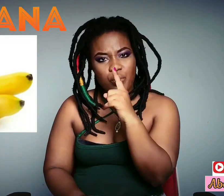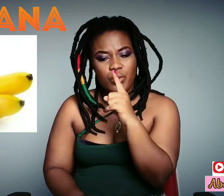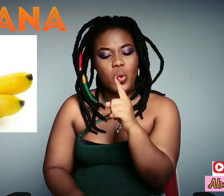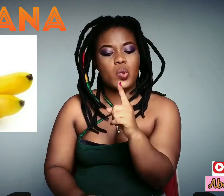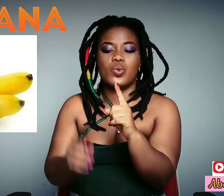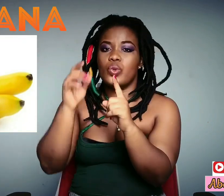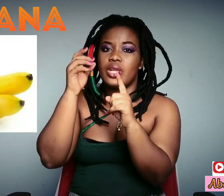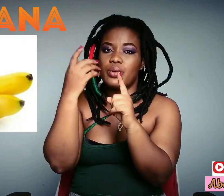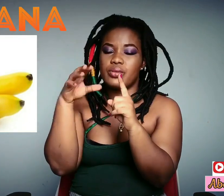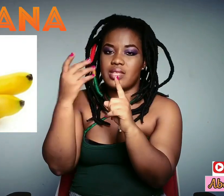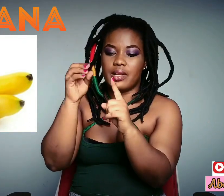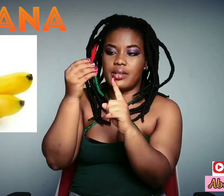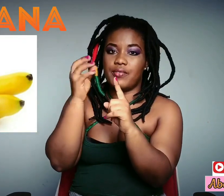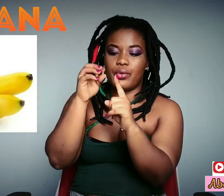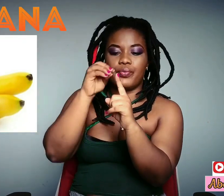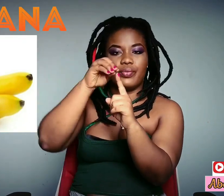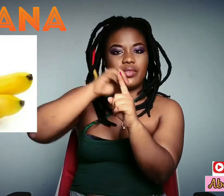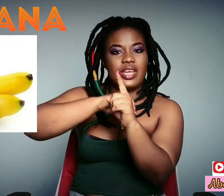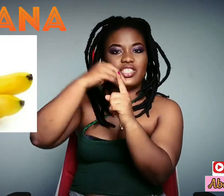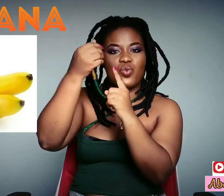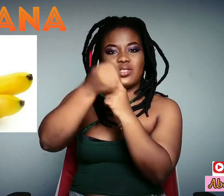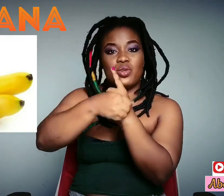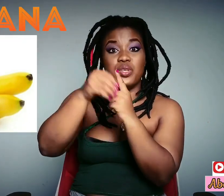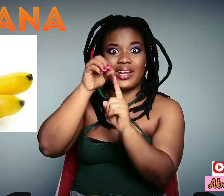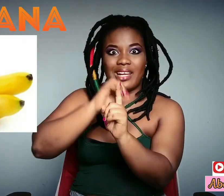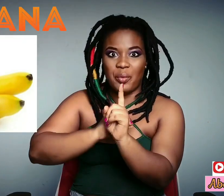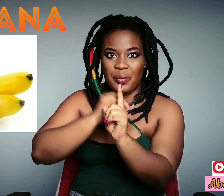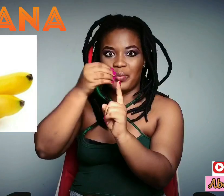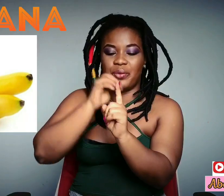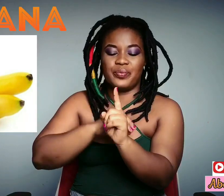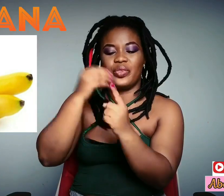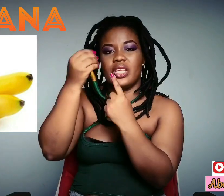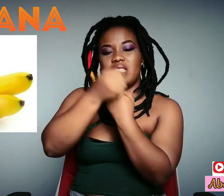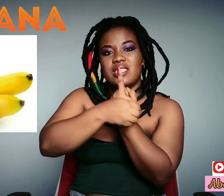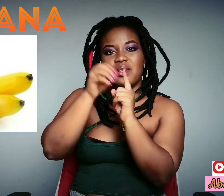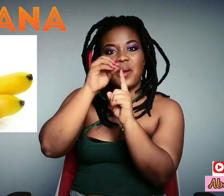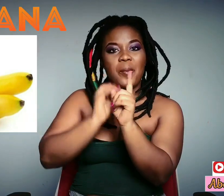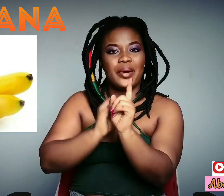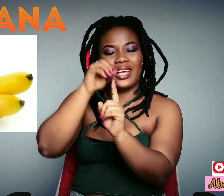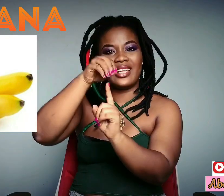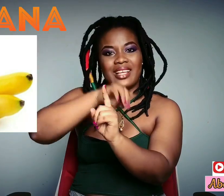be kuno. Now they osa nifano. Eji ho se na oji banana ho pepepe. Nti